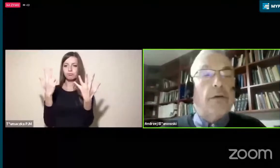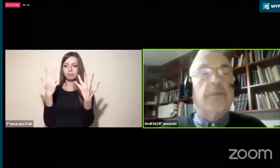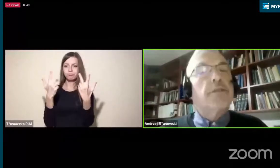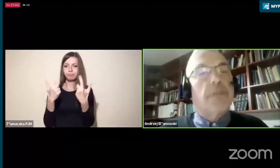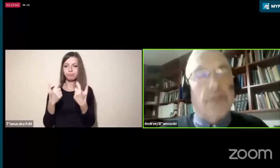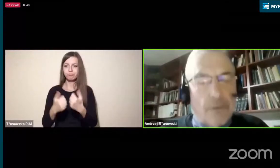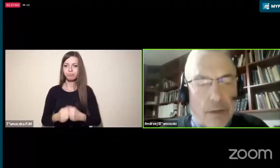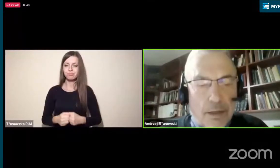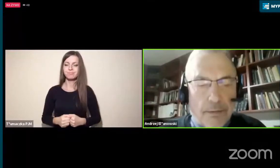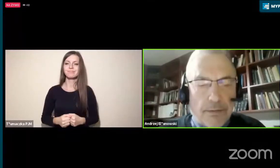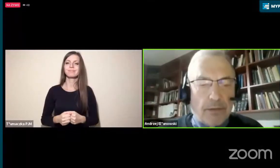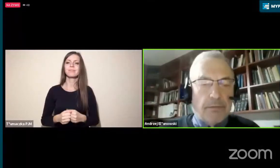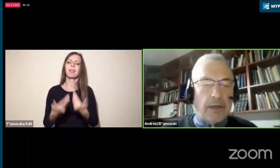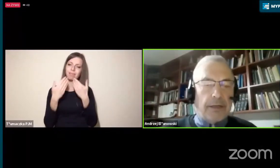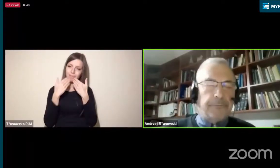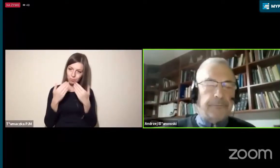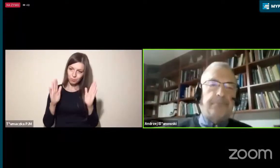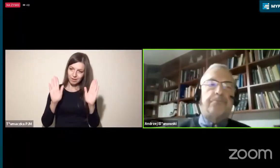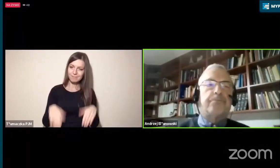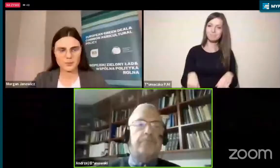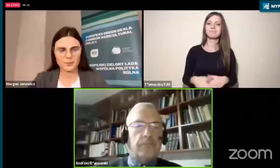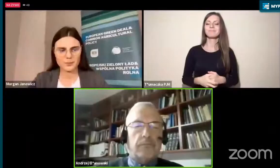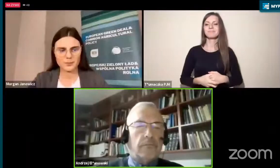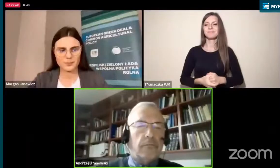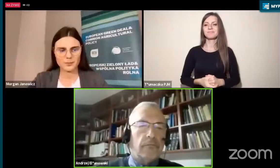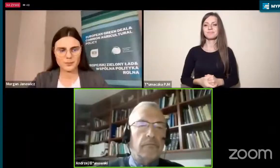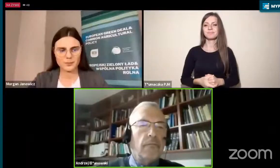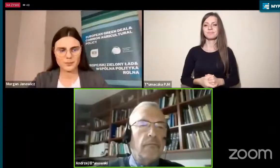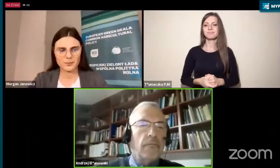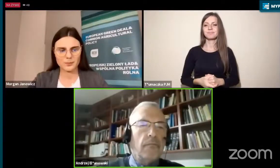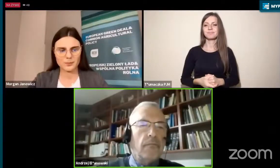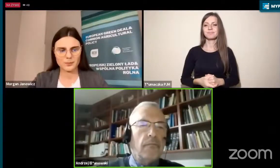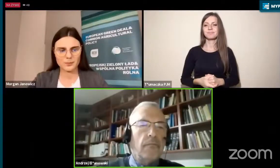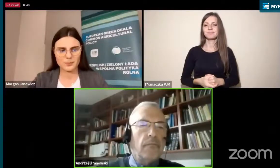mój czas już dobiega końca. Dziękuję za uwagę.